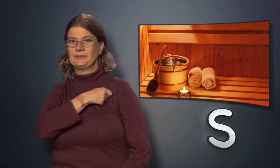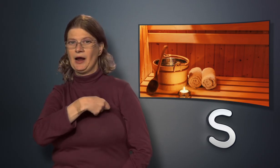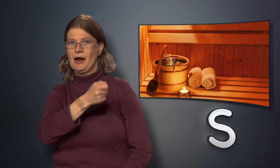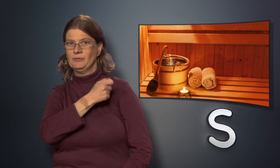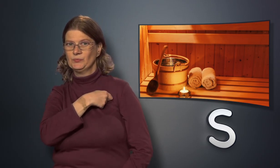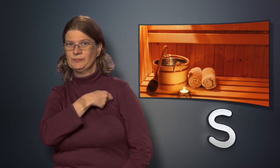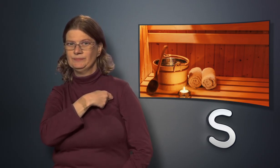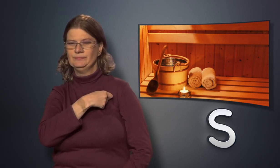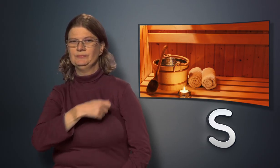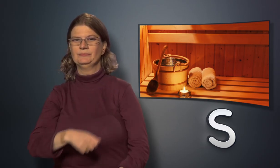Sauna.